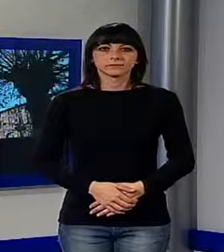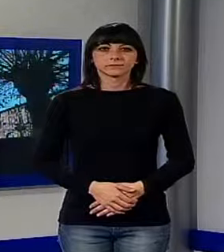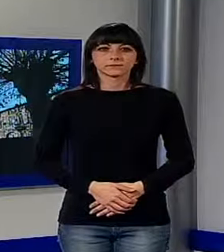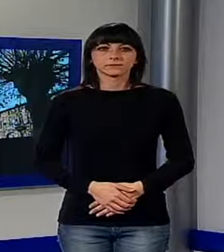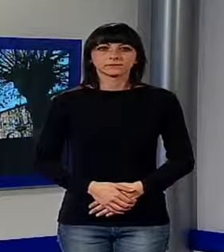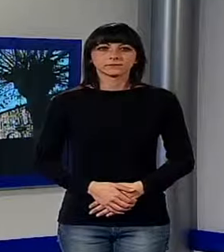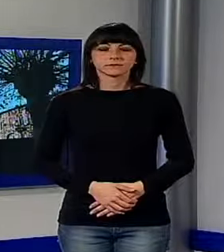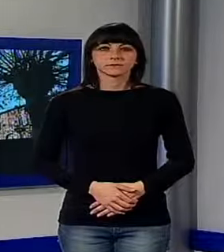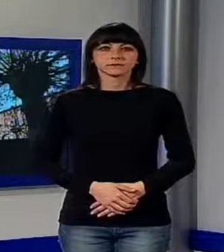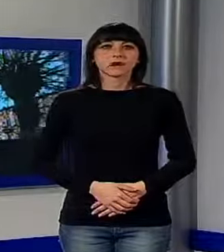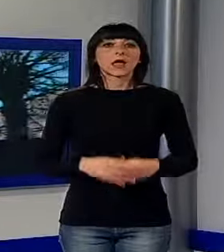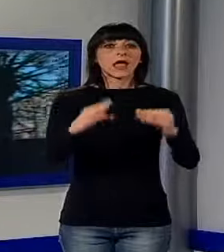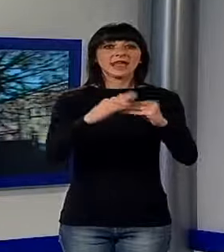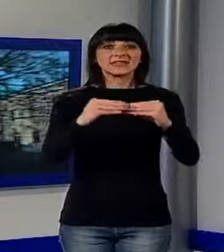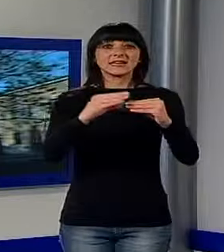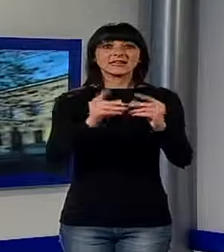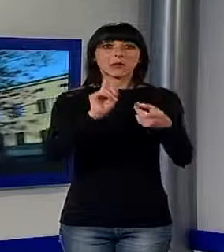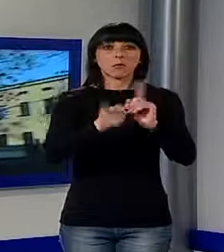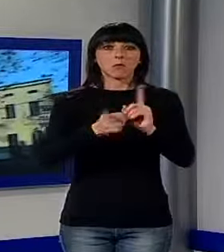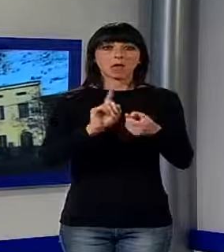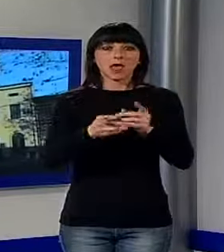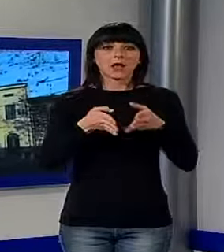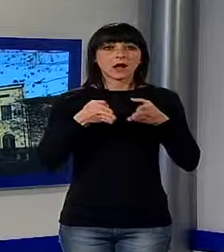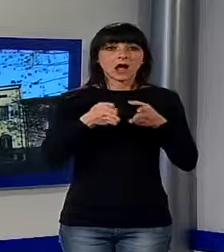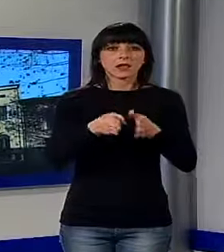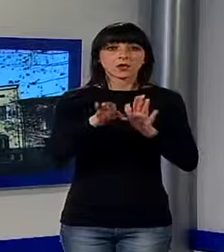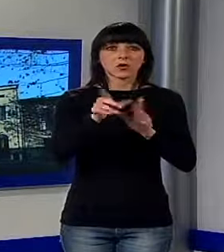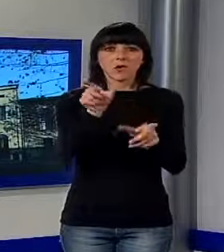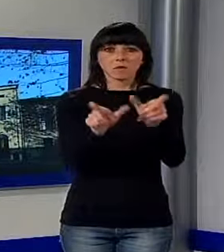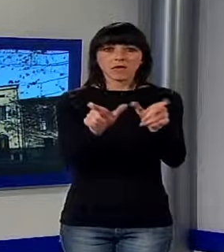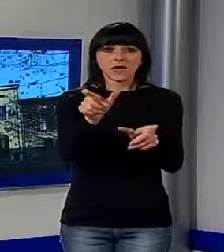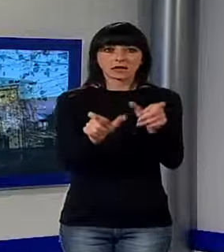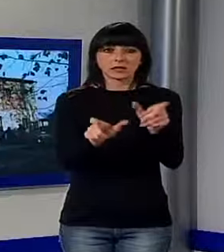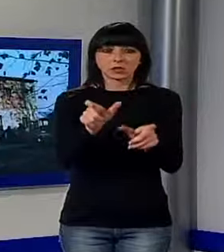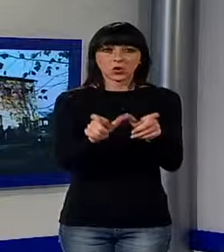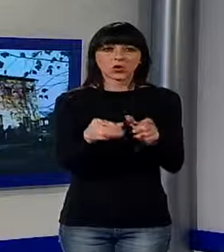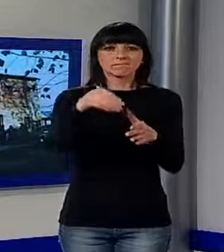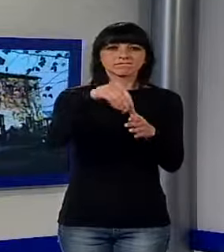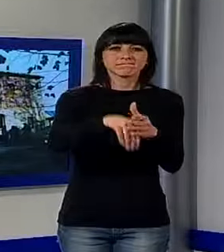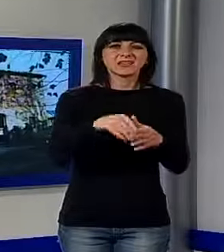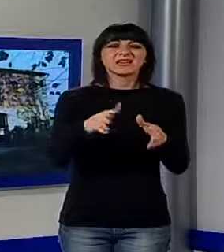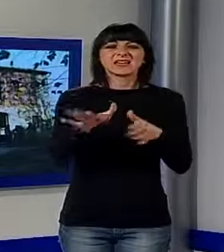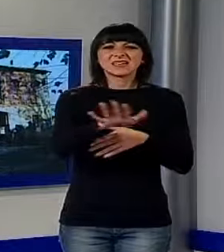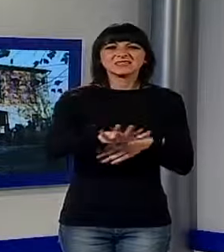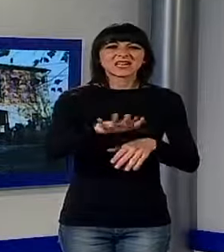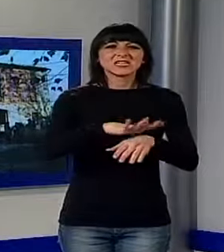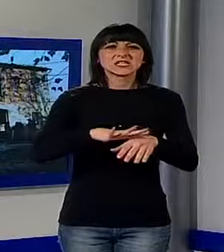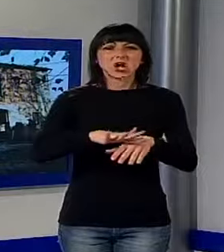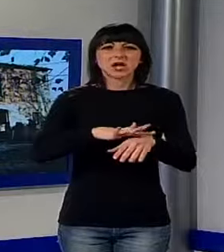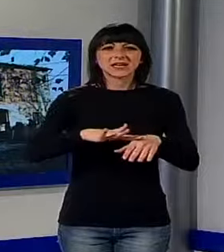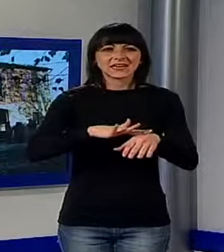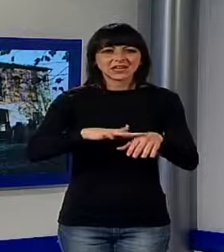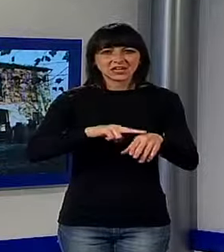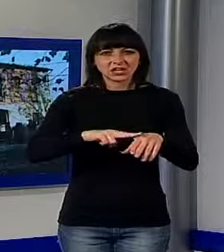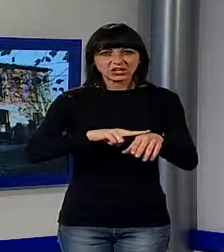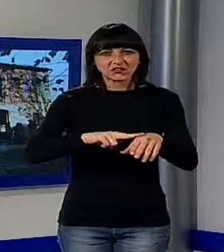Nel panorama dell'edilizia popolare c'è una categoria di persone che rientrano in quella che viene definita zona grigia. Famiglie